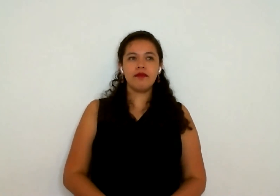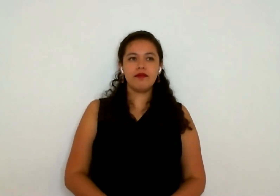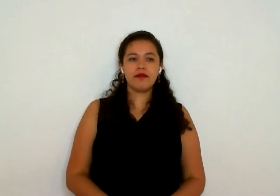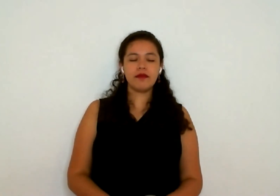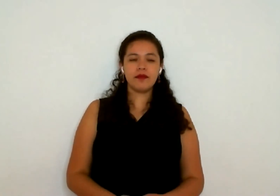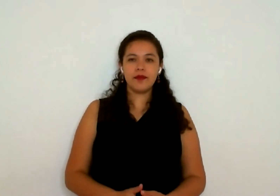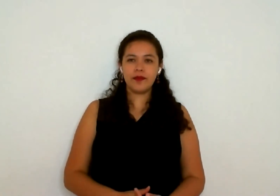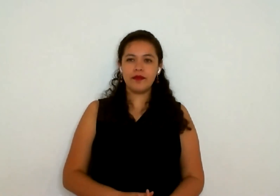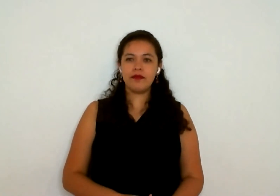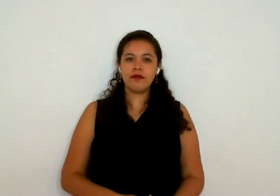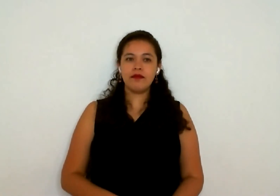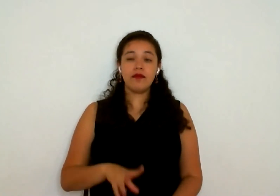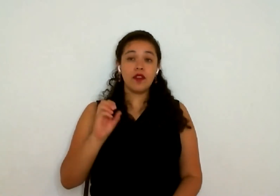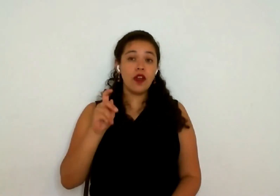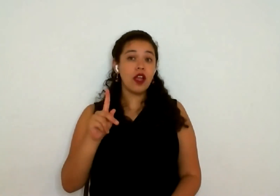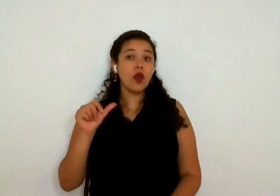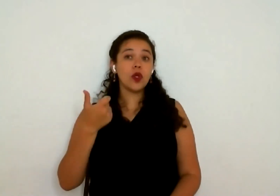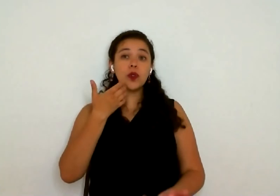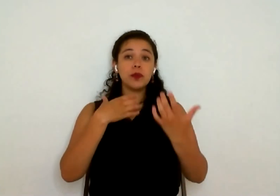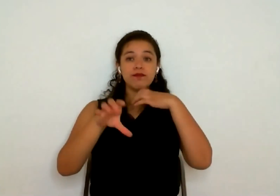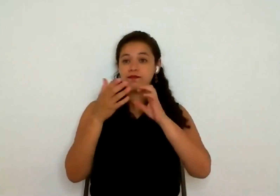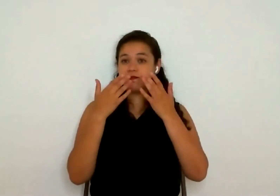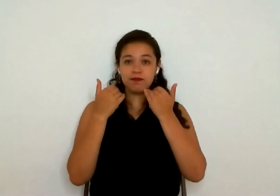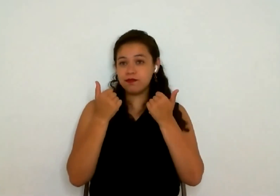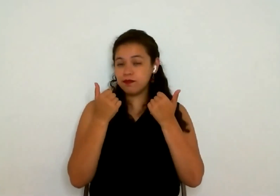ok si no hay algún otro comentario